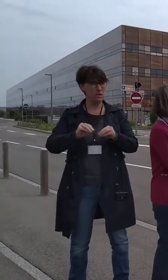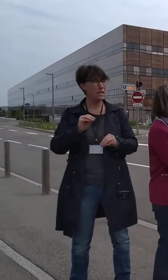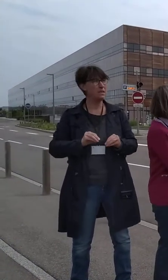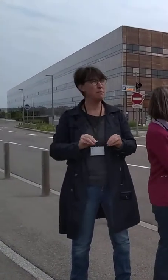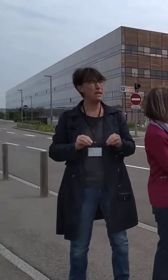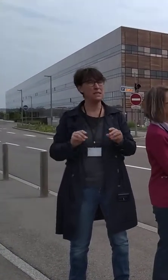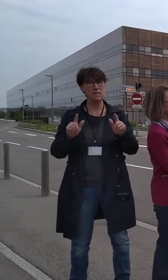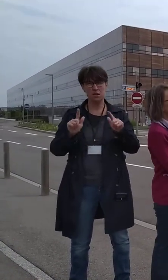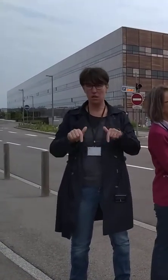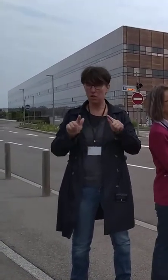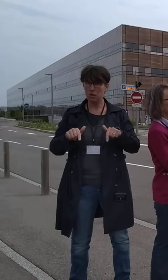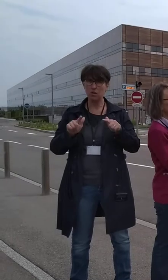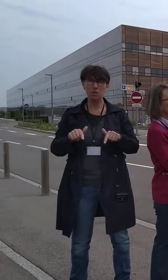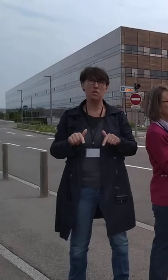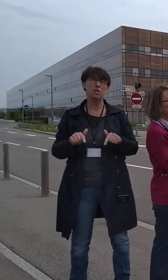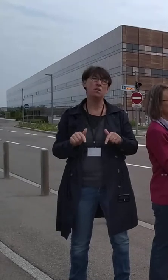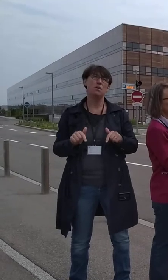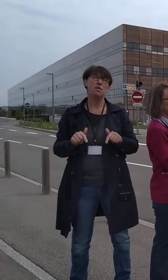Vous êtes